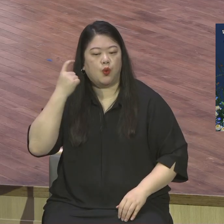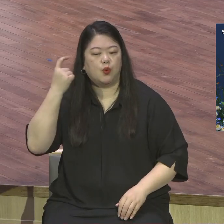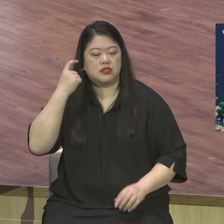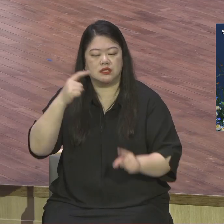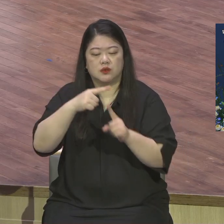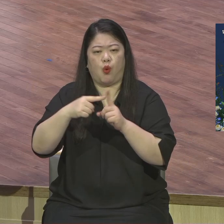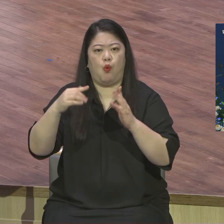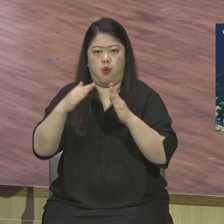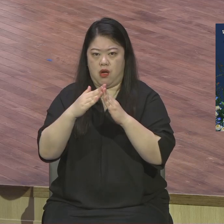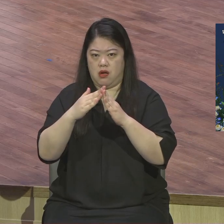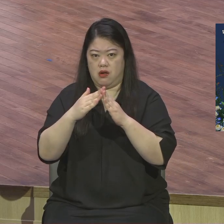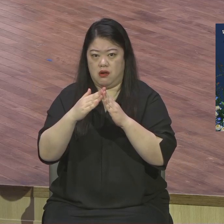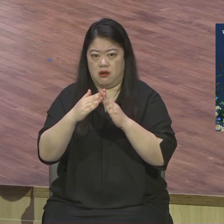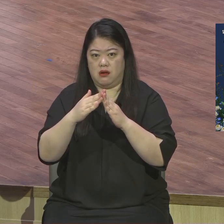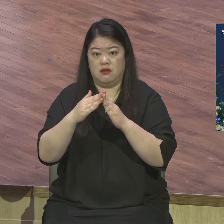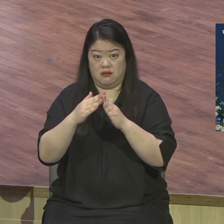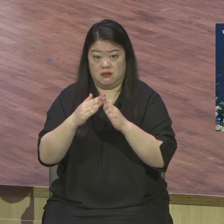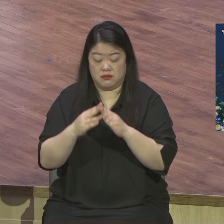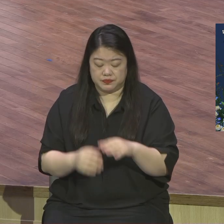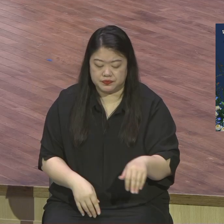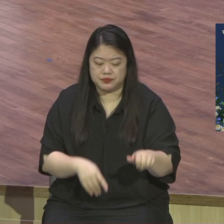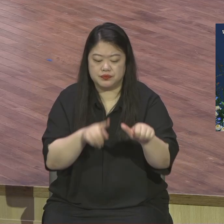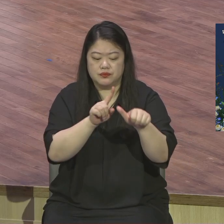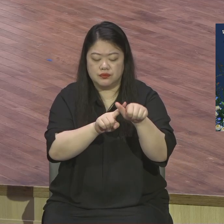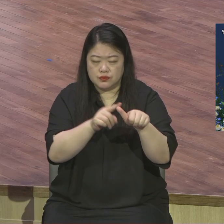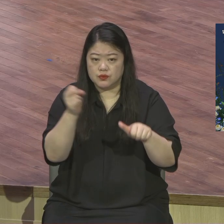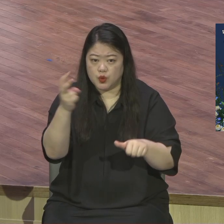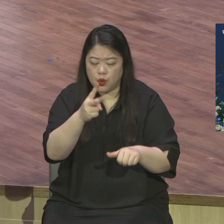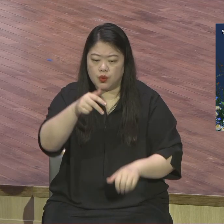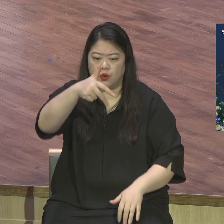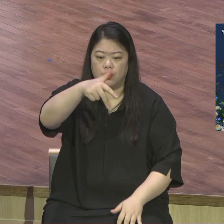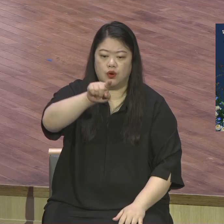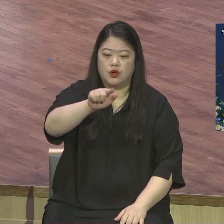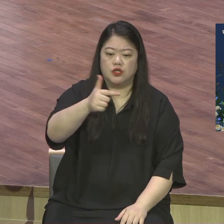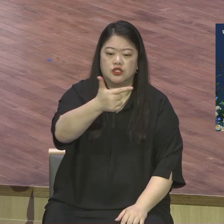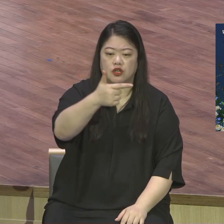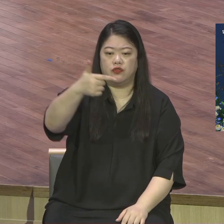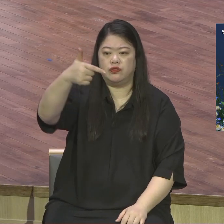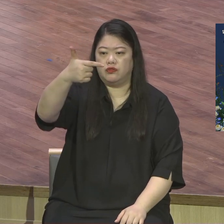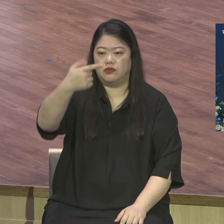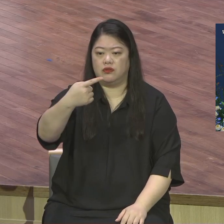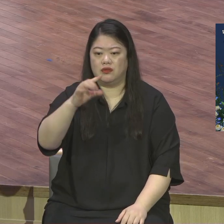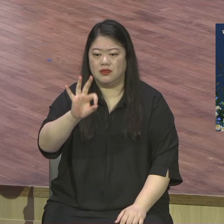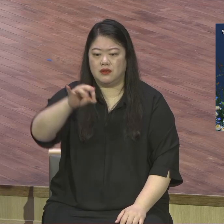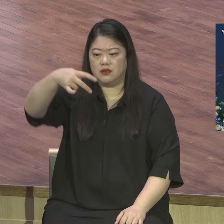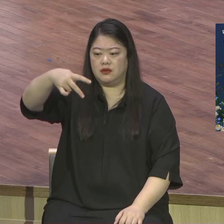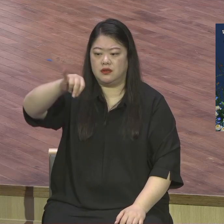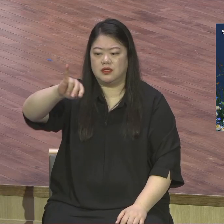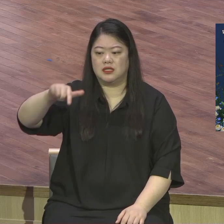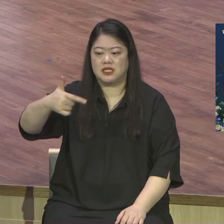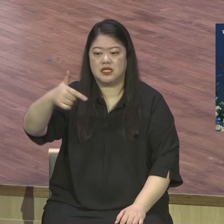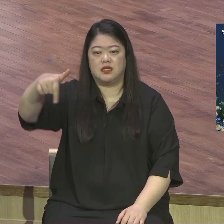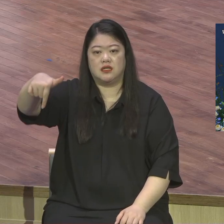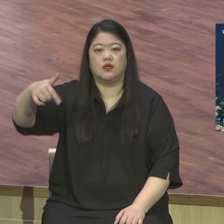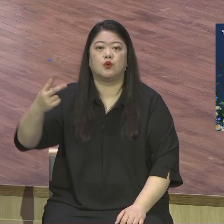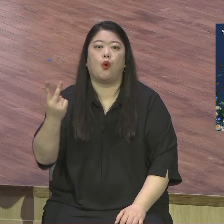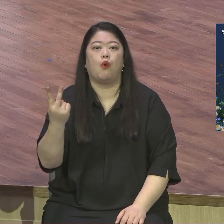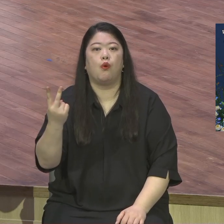있습니다. 이단 사입이 전능신교라고 전능신교 어마어마합니다. 일명